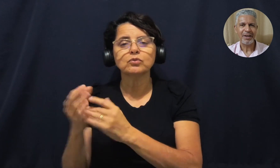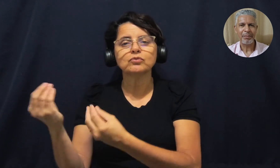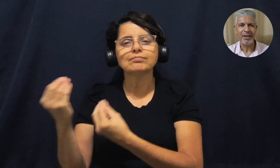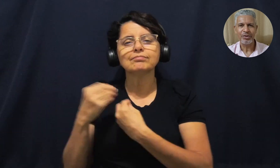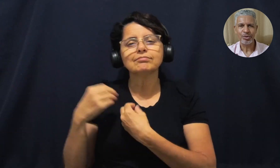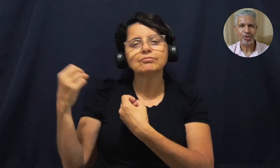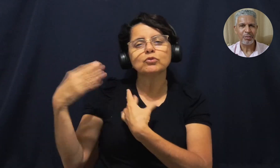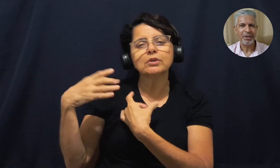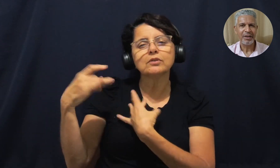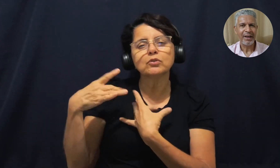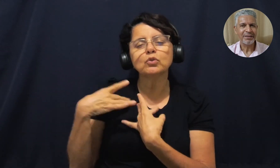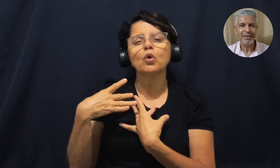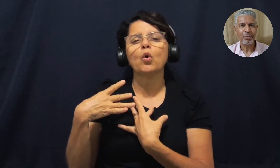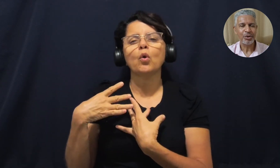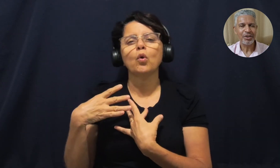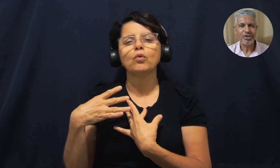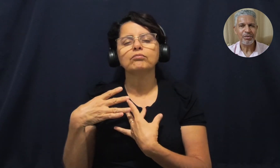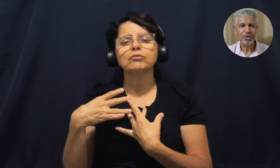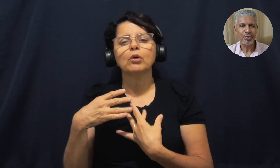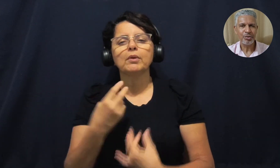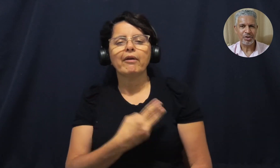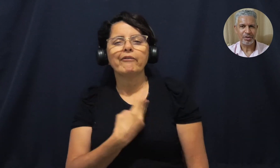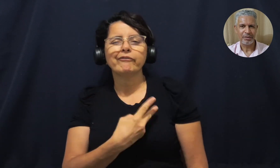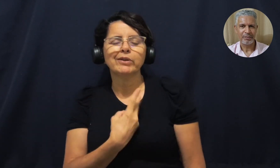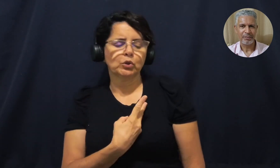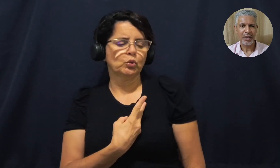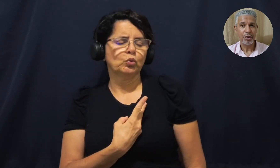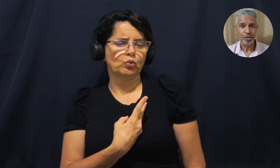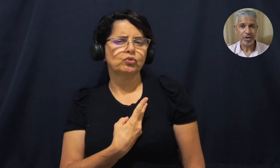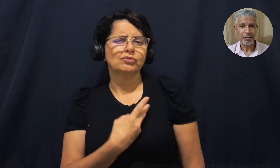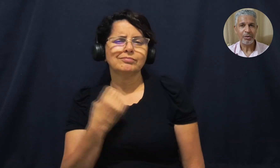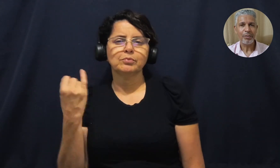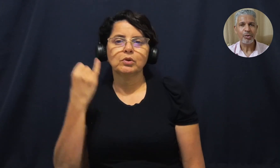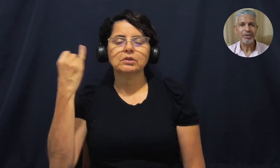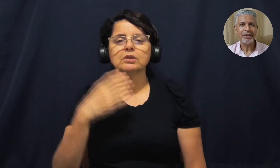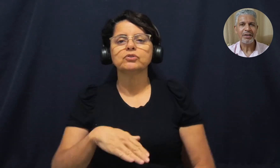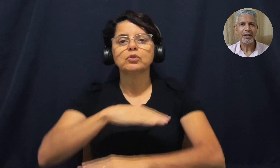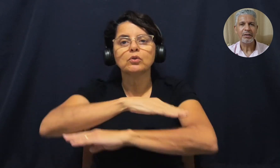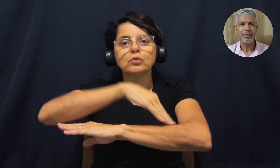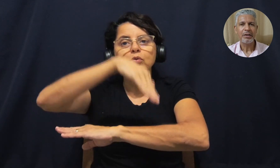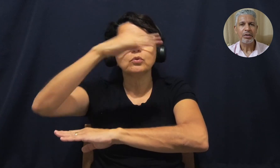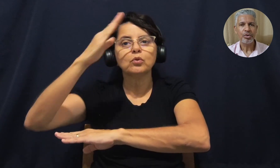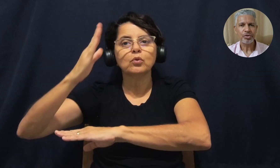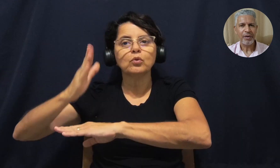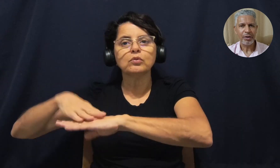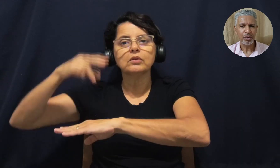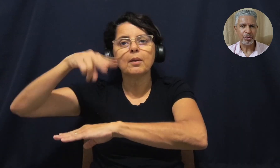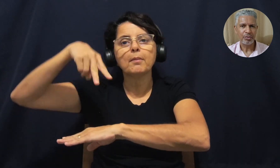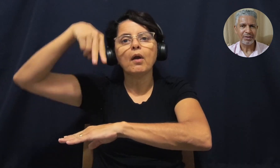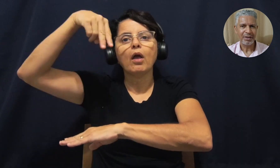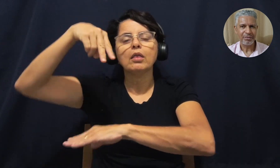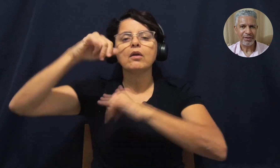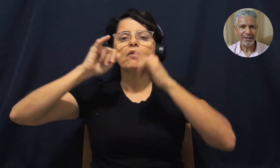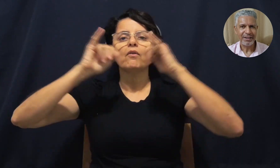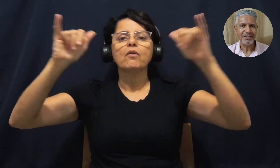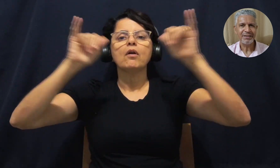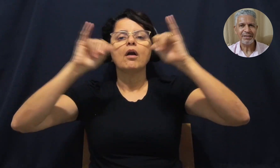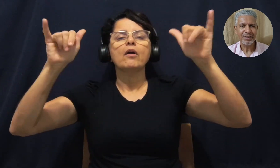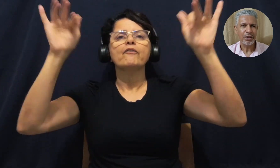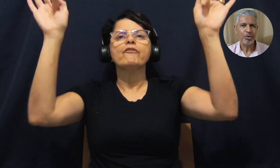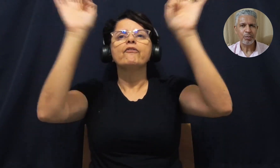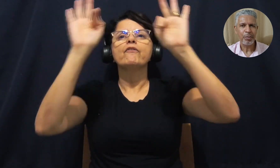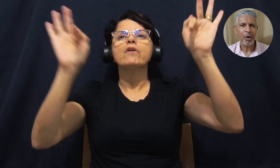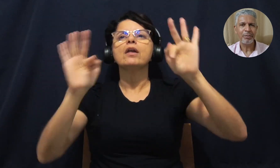deixou ensinamentos sobre esta importante virtude. No Sermão da Montanha, nos falou que